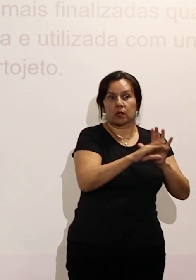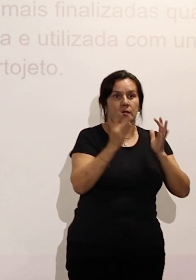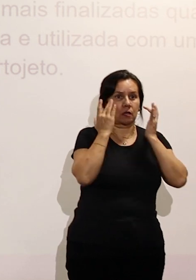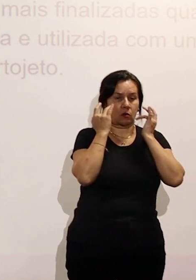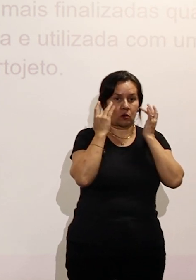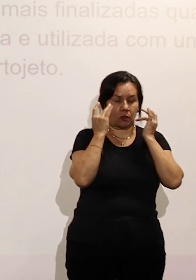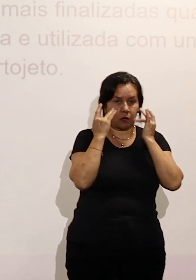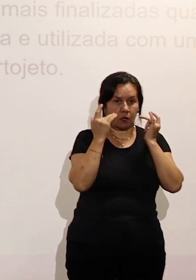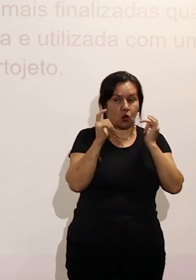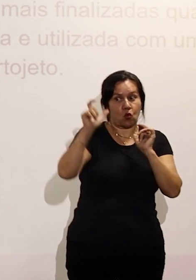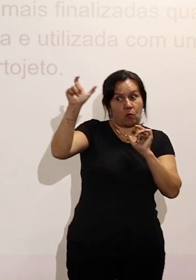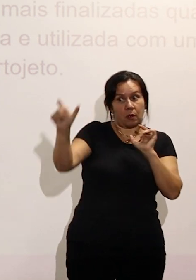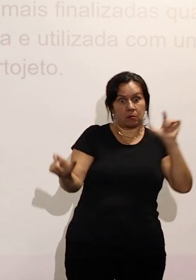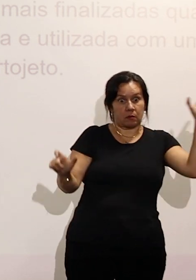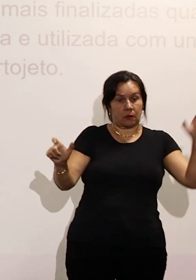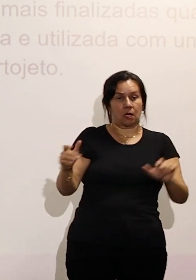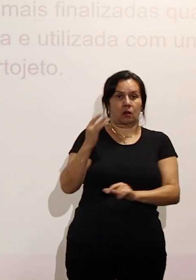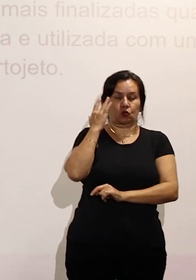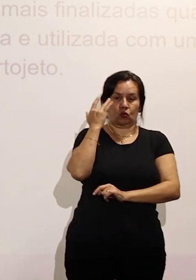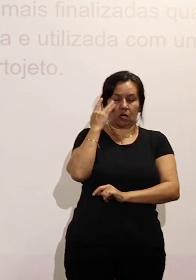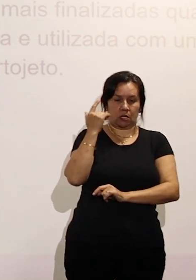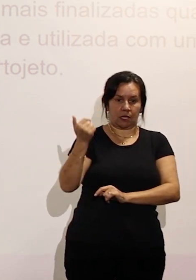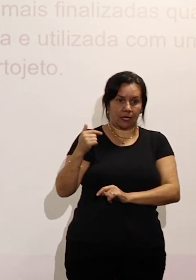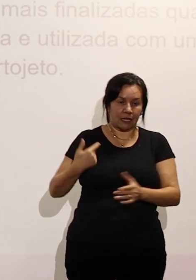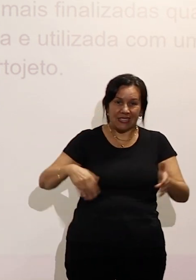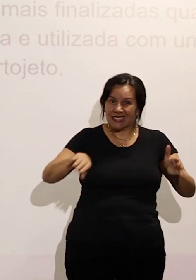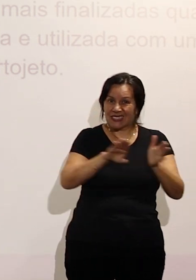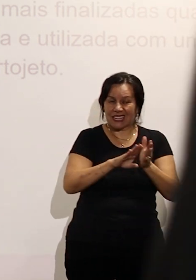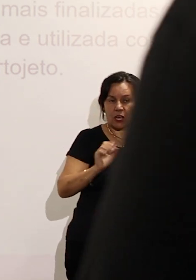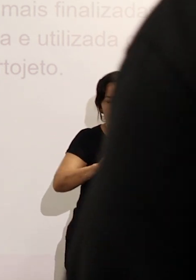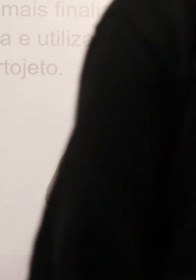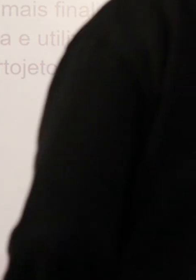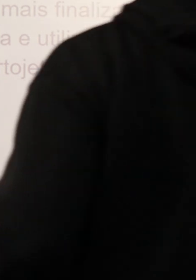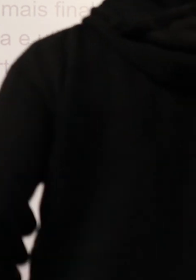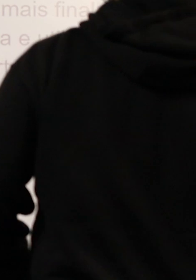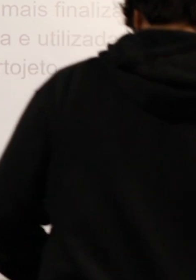artista chamado Yoshitaka Amano. E eu tenho até um artbook dele.